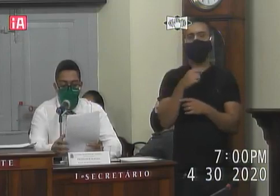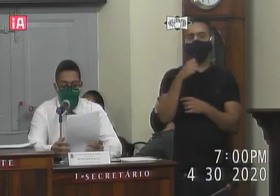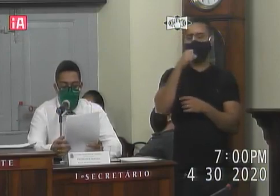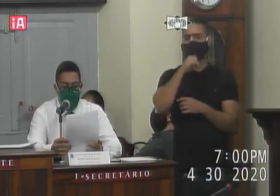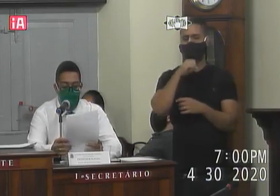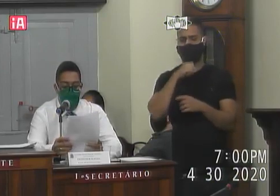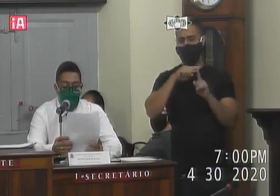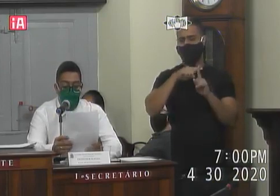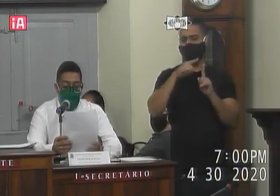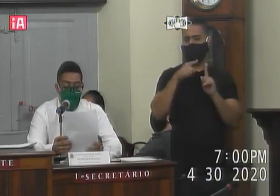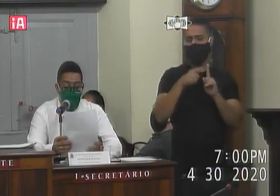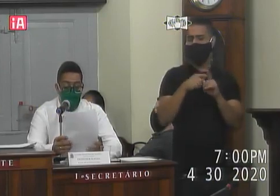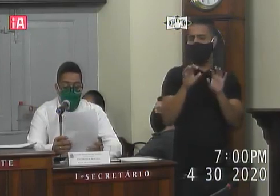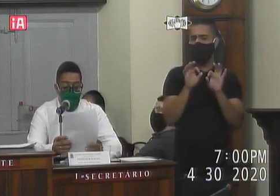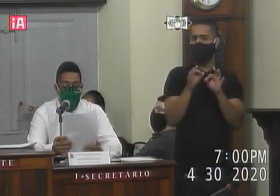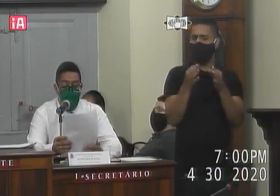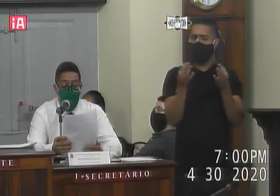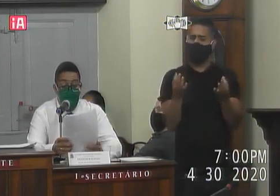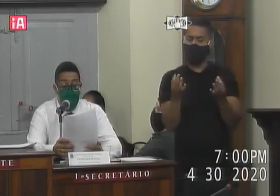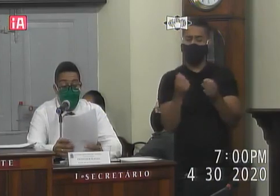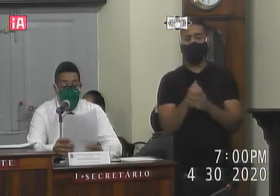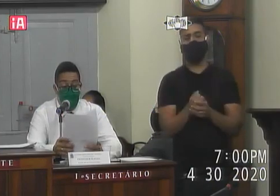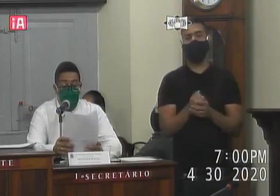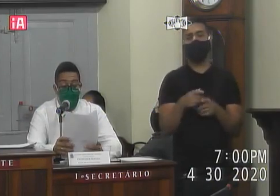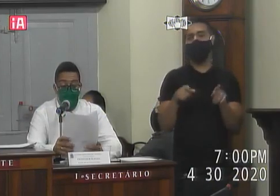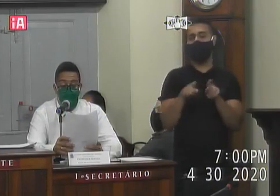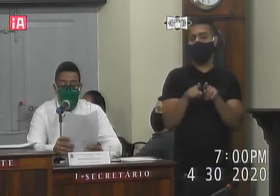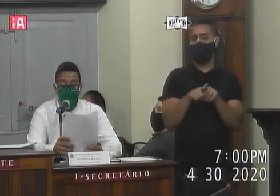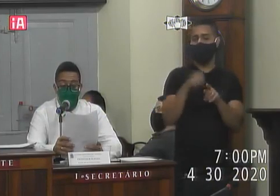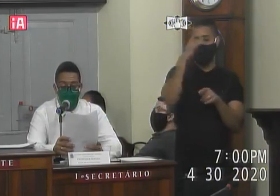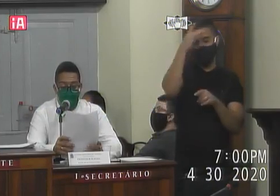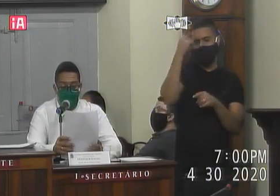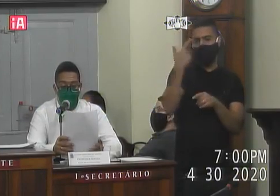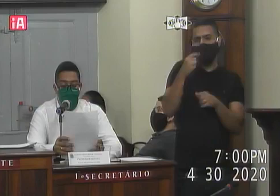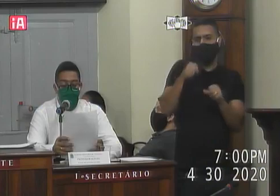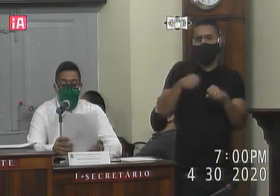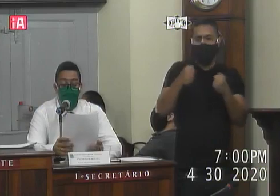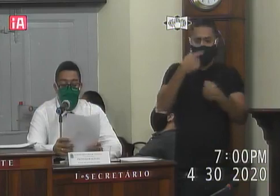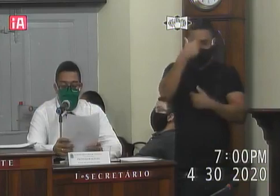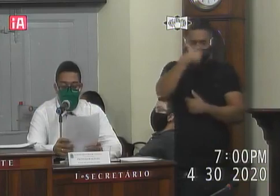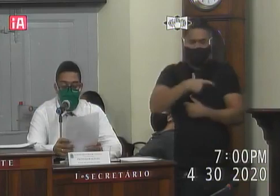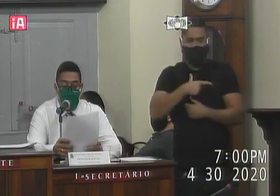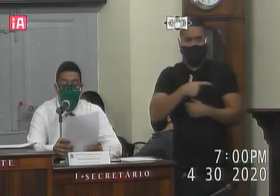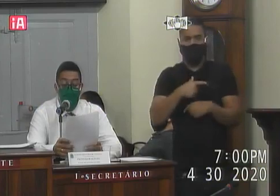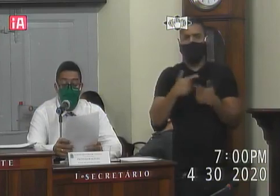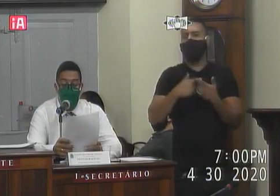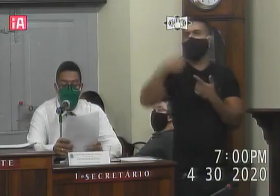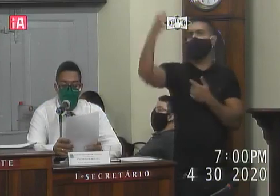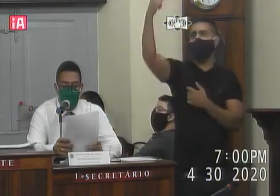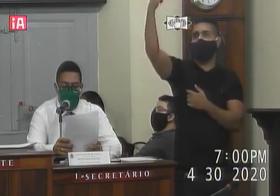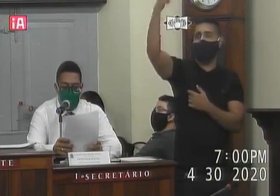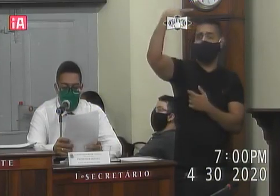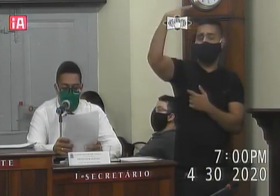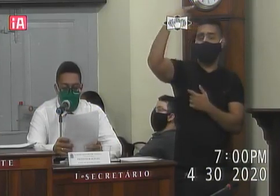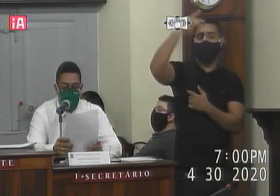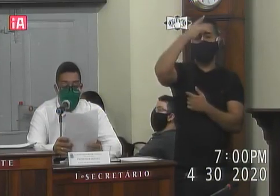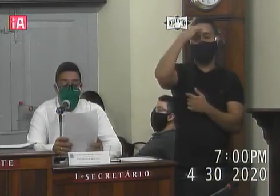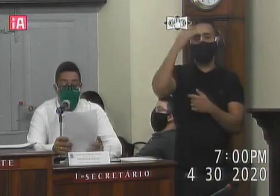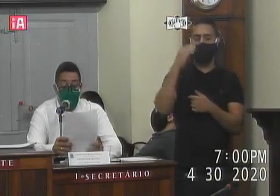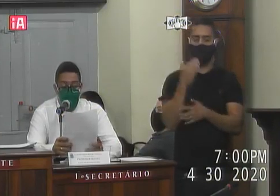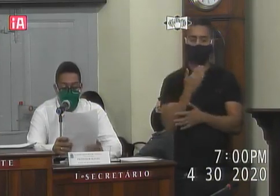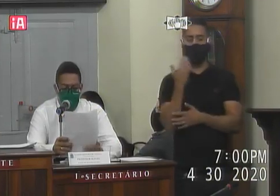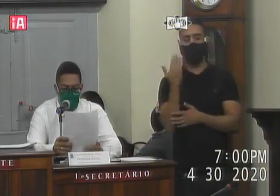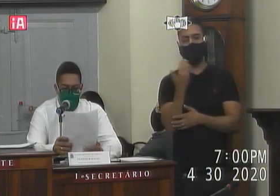grávidas, humildes e por questões nutricionais, já não tem muita força física, sofrendo debaixo do sol e muitas passando